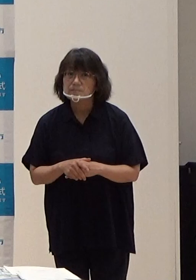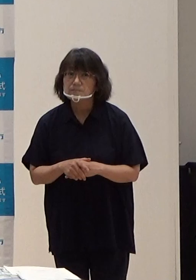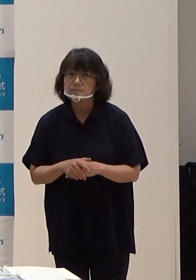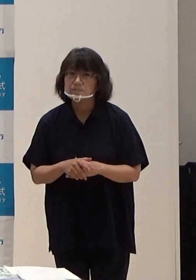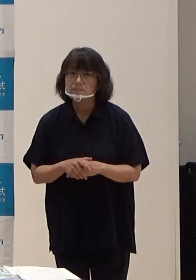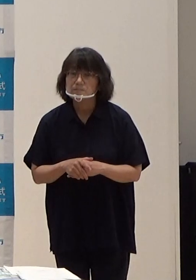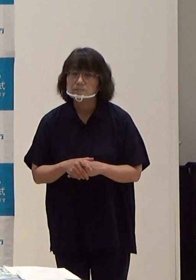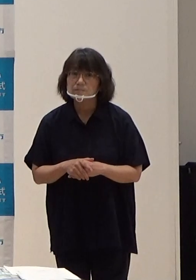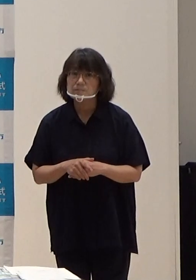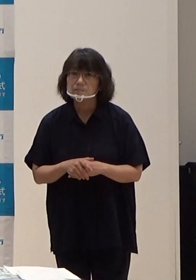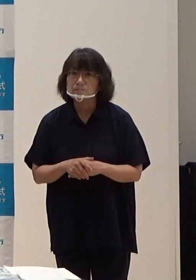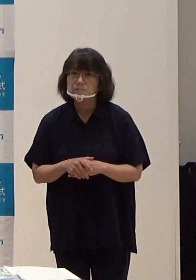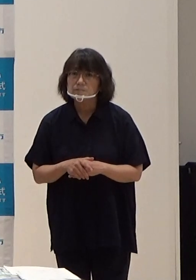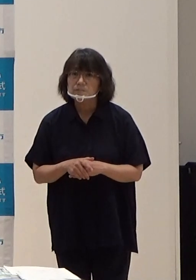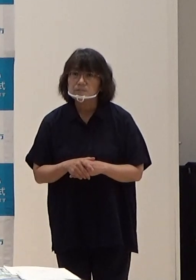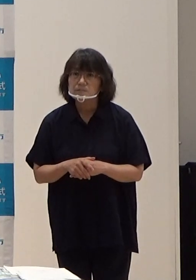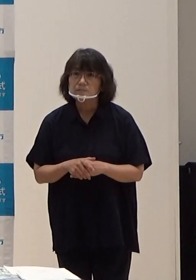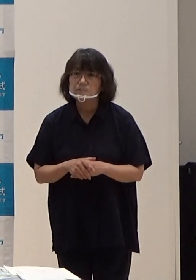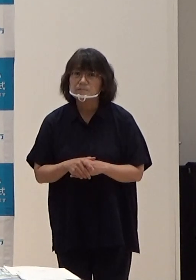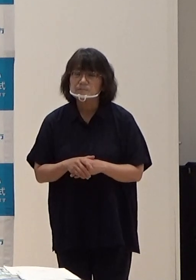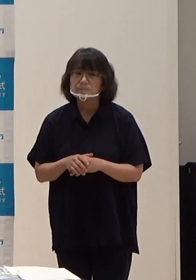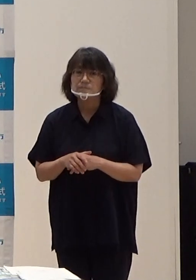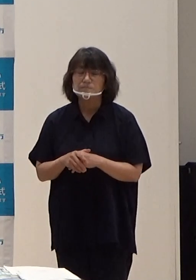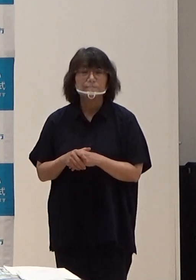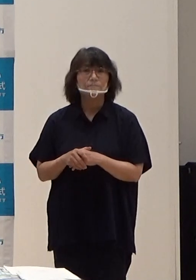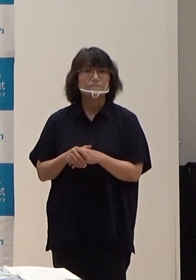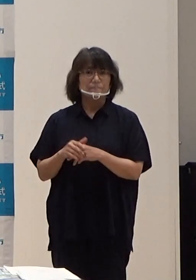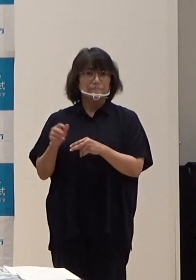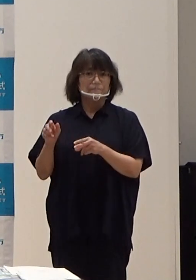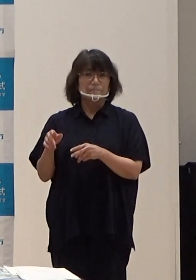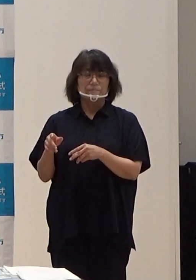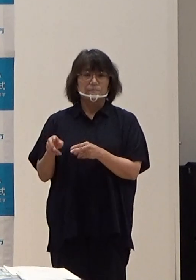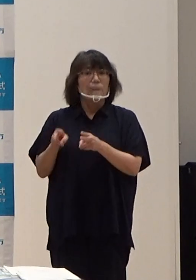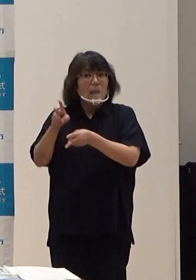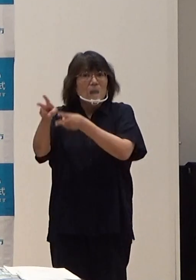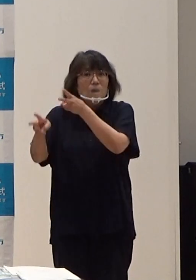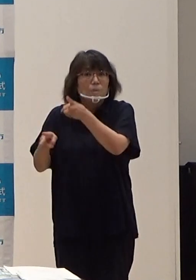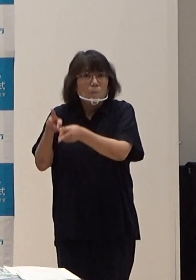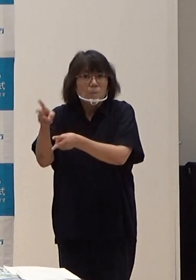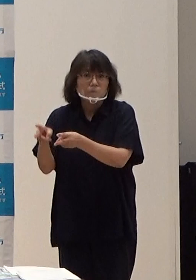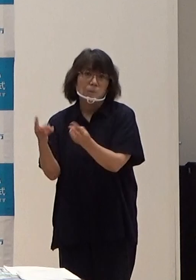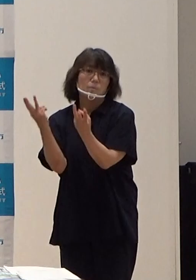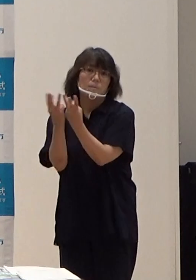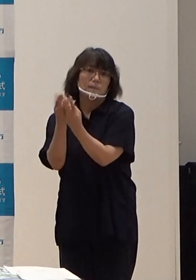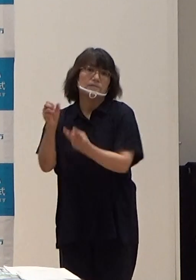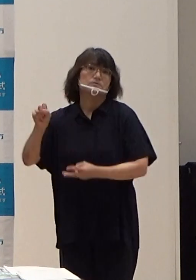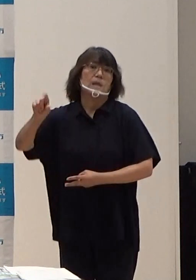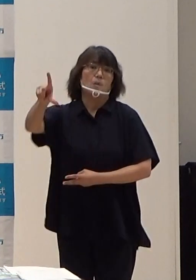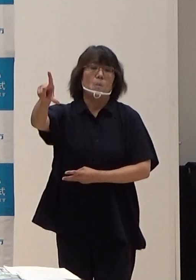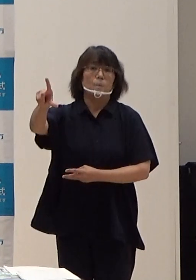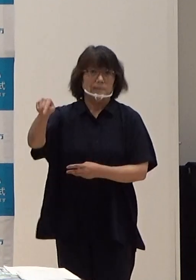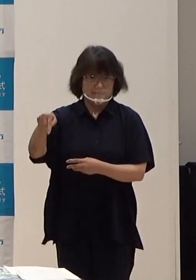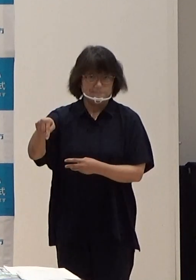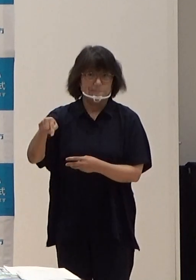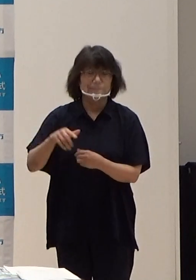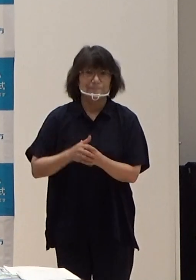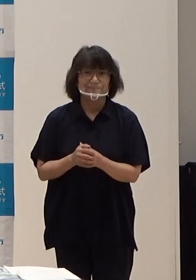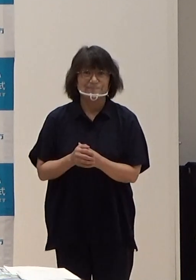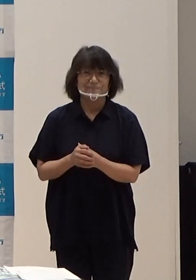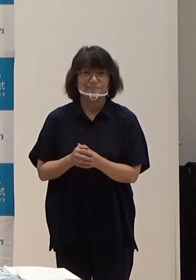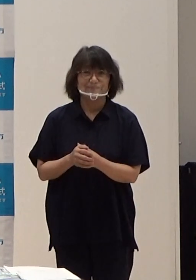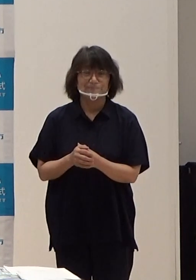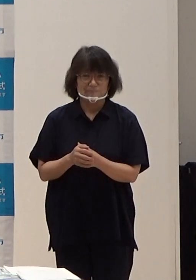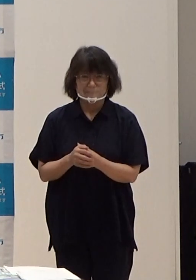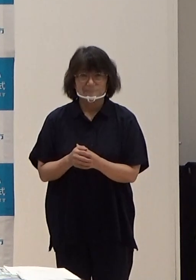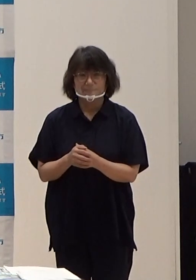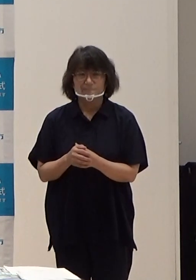れ、工業事業者数も倍近くありますし、それから、規模としても